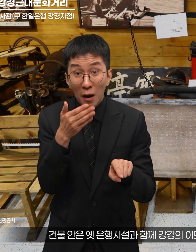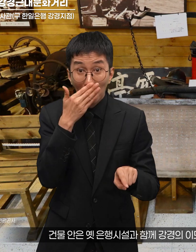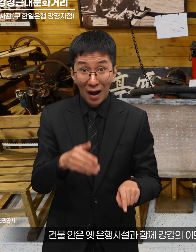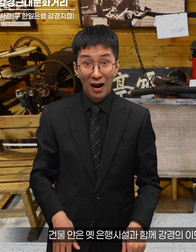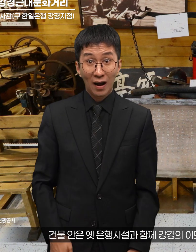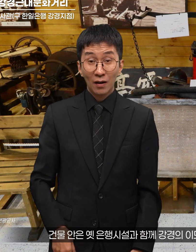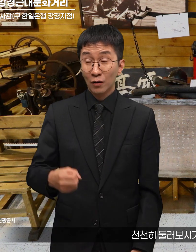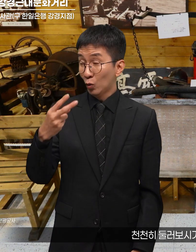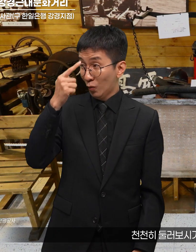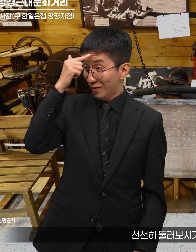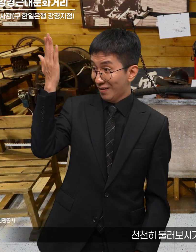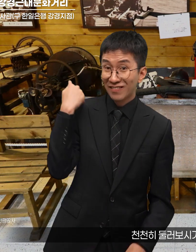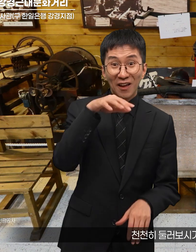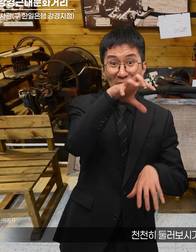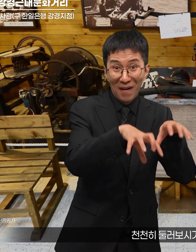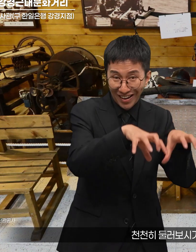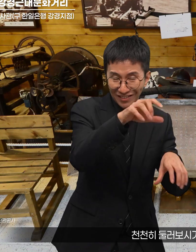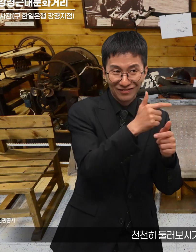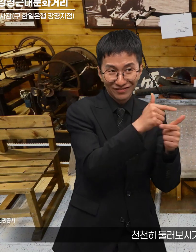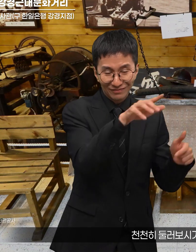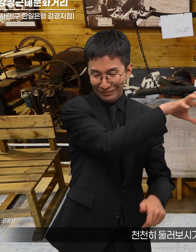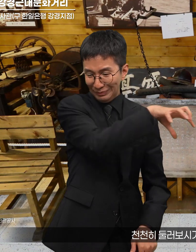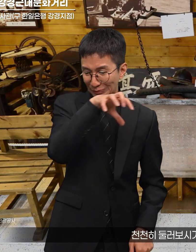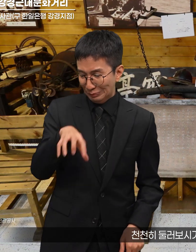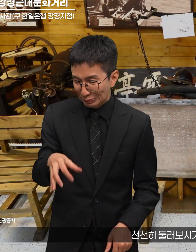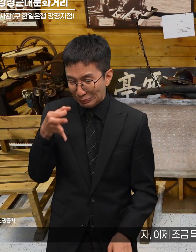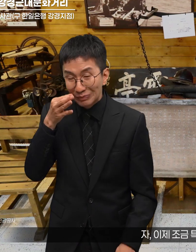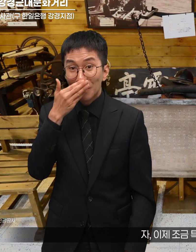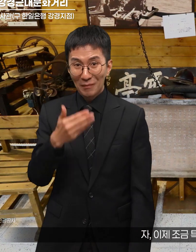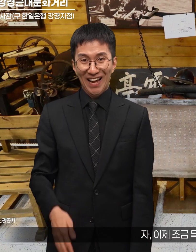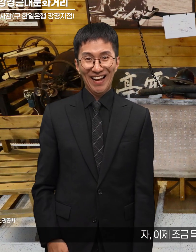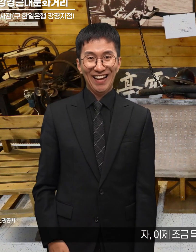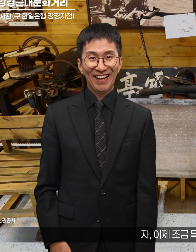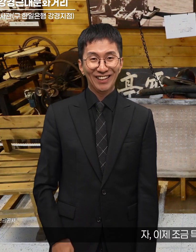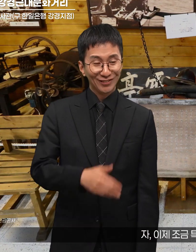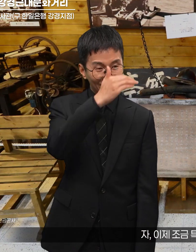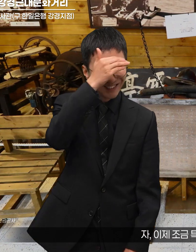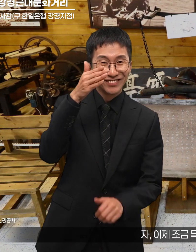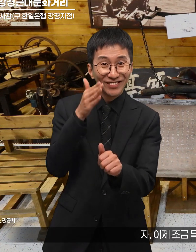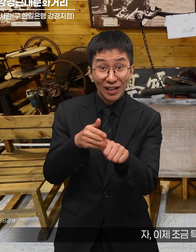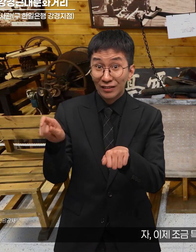전시관입니다. 천천히 둘러보시기 바랍니다. 자, 이제 조금 특별한